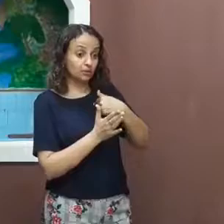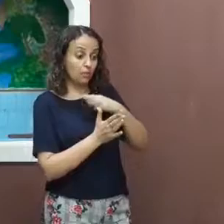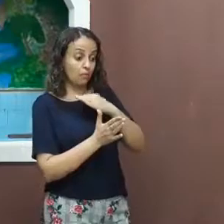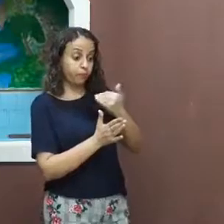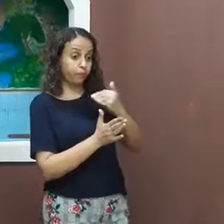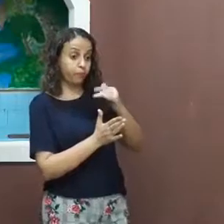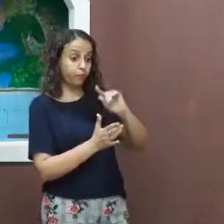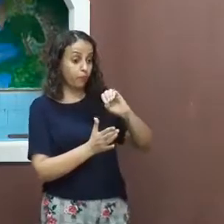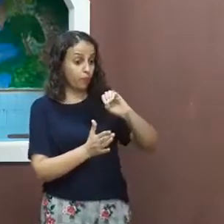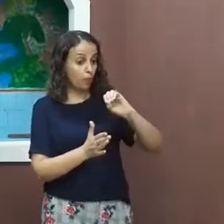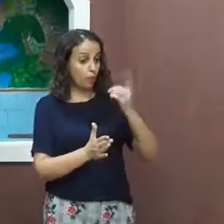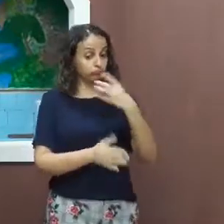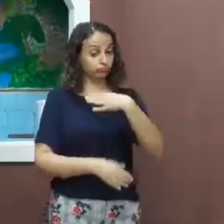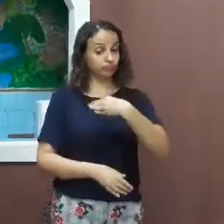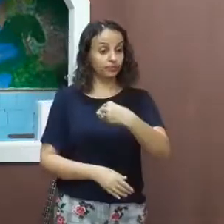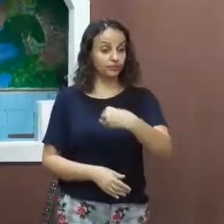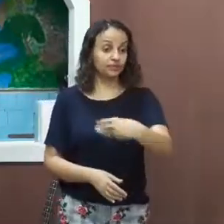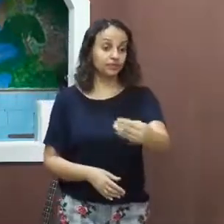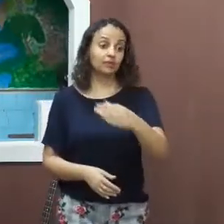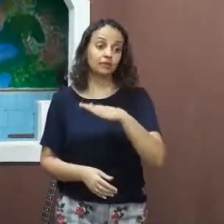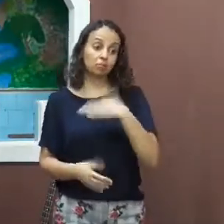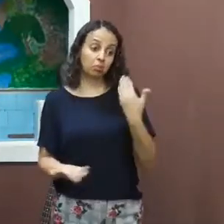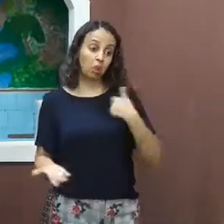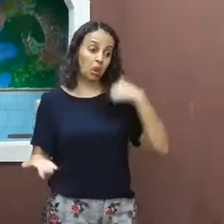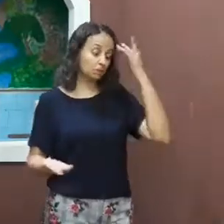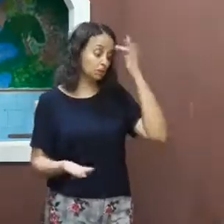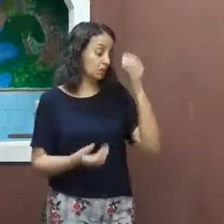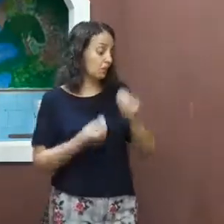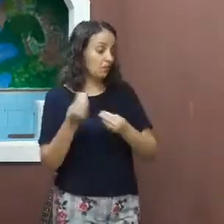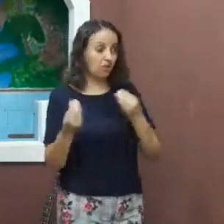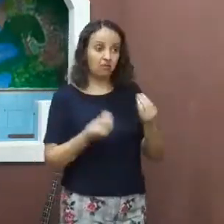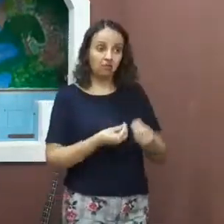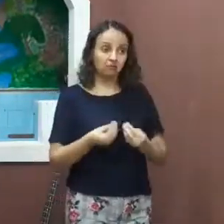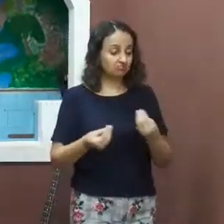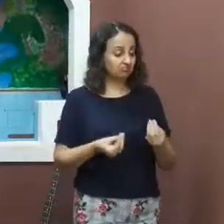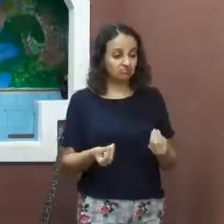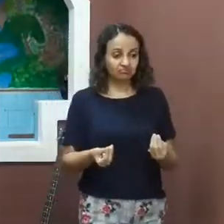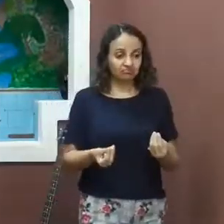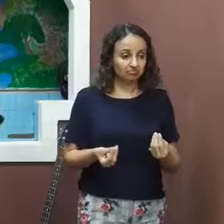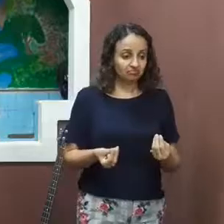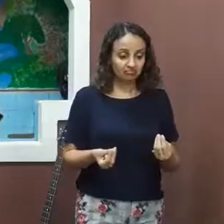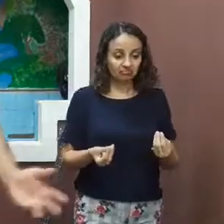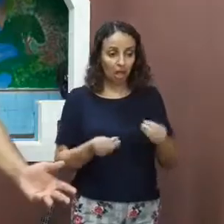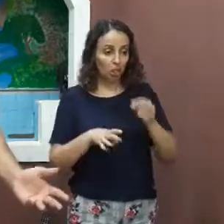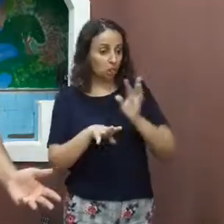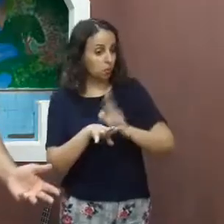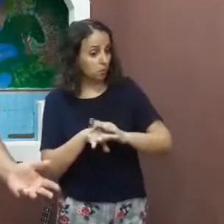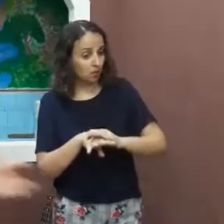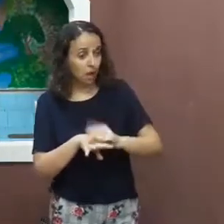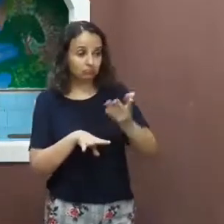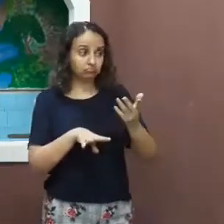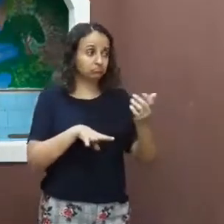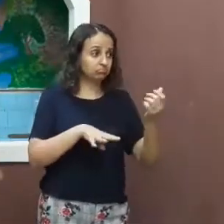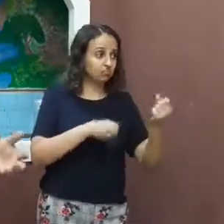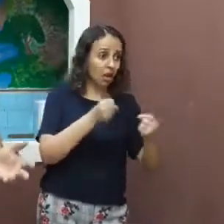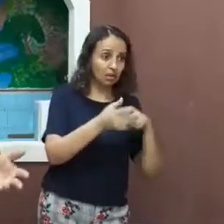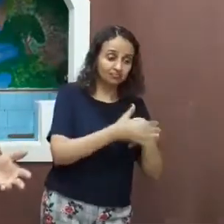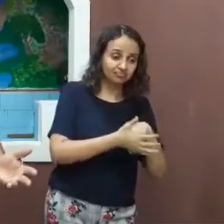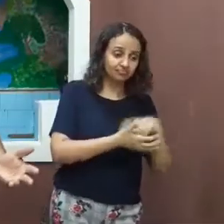nossa linhagem irá. De que maneira, pastor? Não sei de que maneira irá, mas irá.